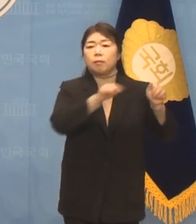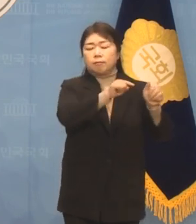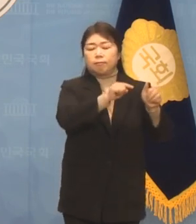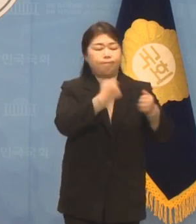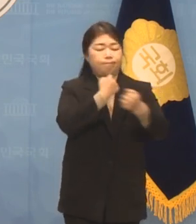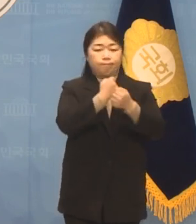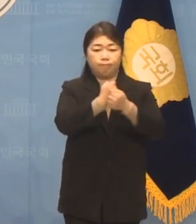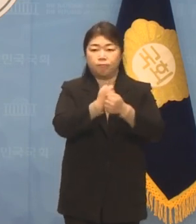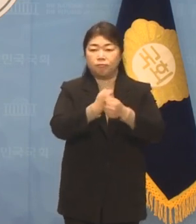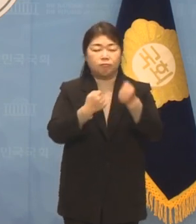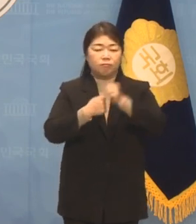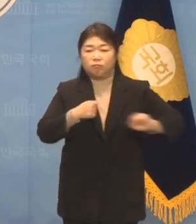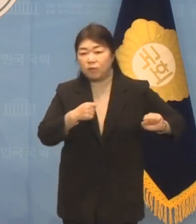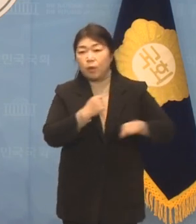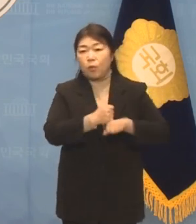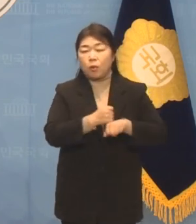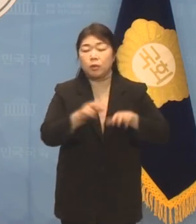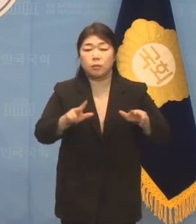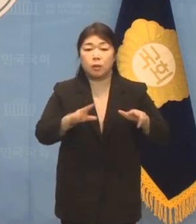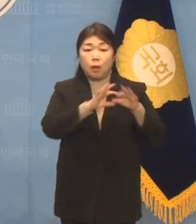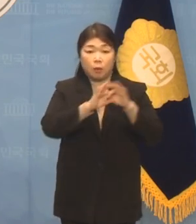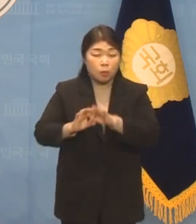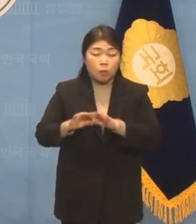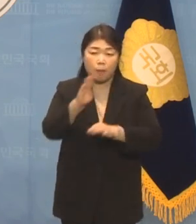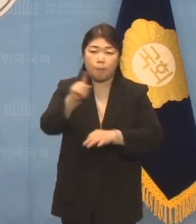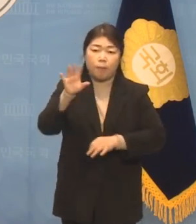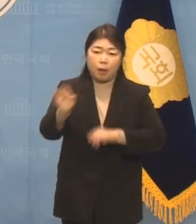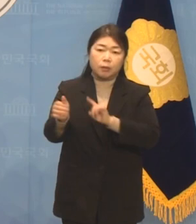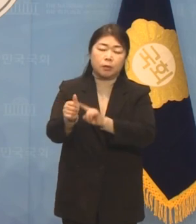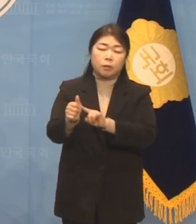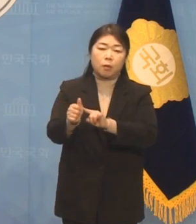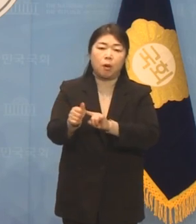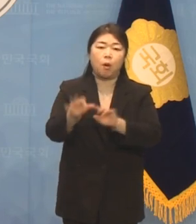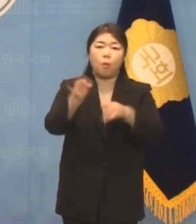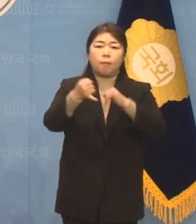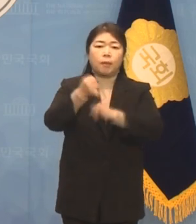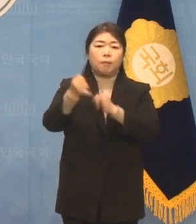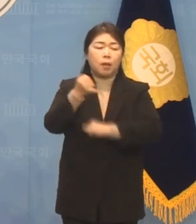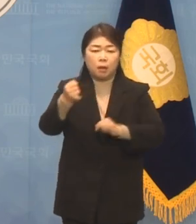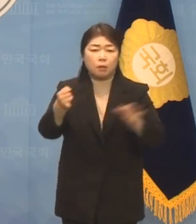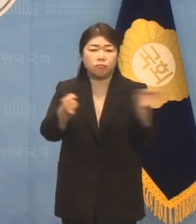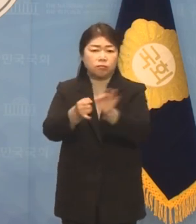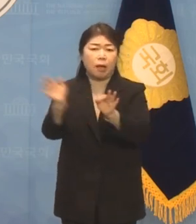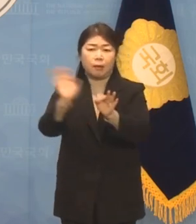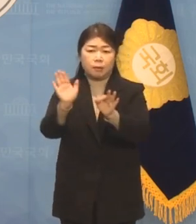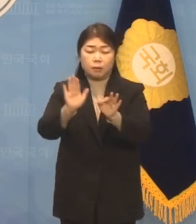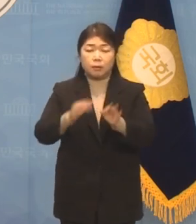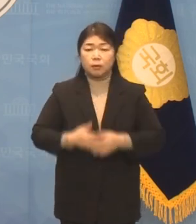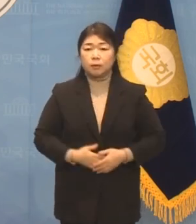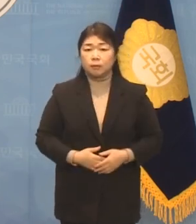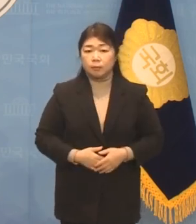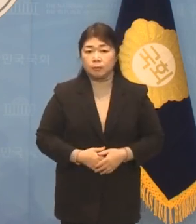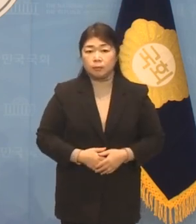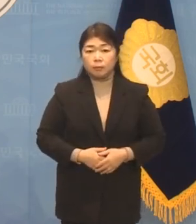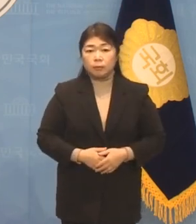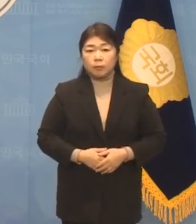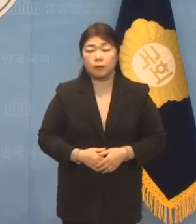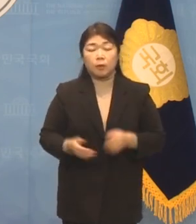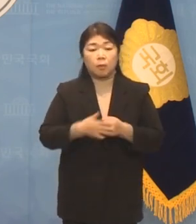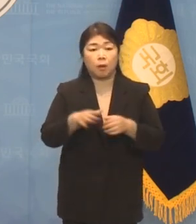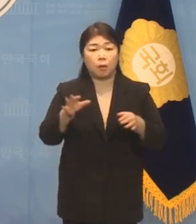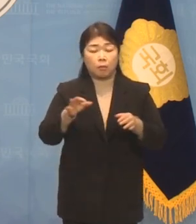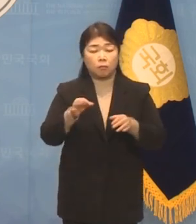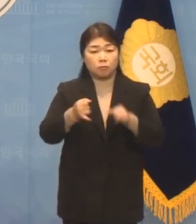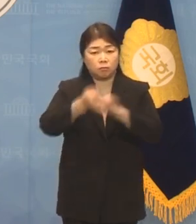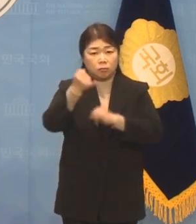이행을 거부했고 여전히 방영환 열사에게 지급해야 할 체불임금 역시 지급하지 않고 있습니다. 그렇게